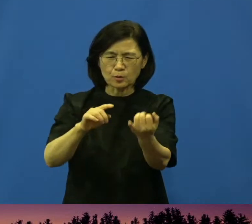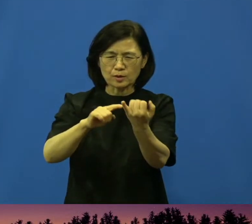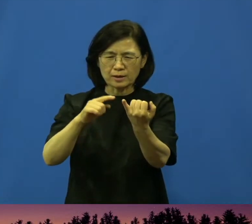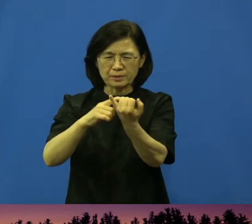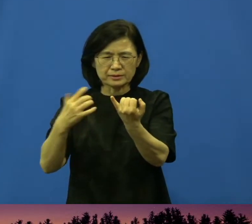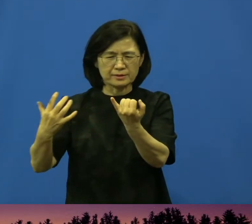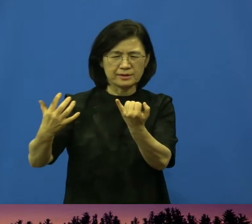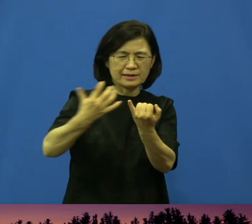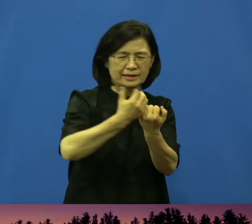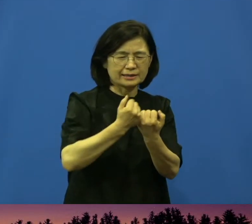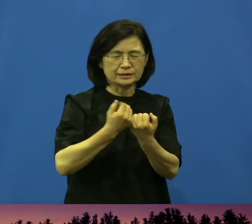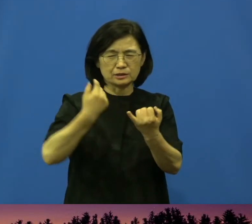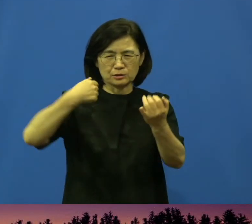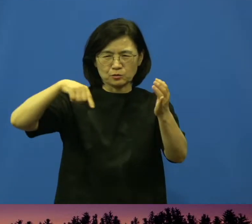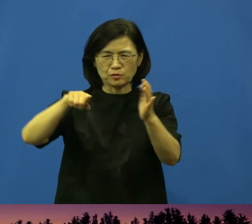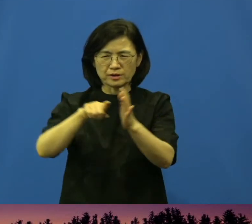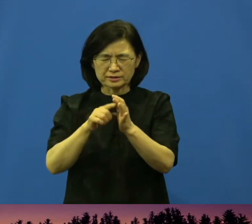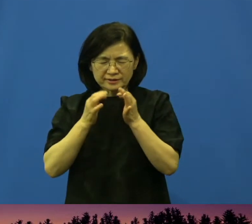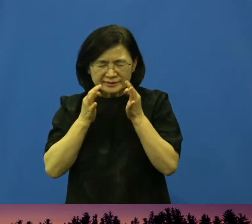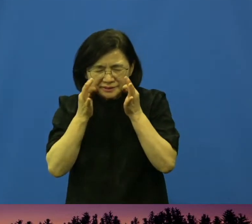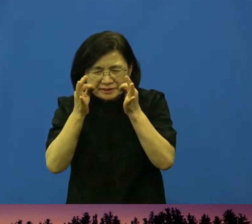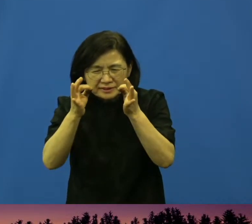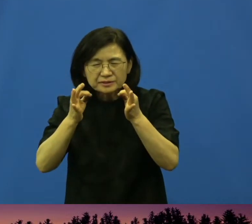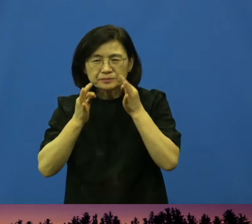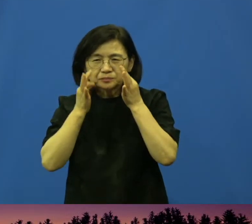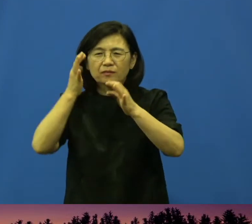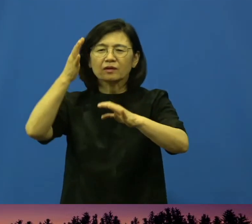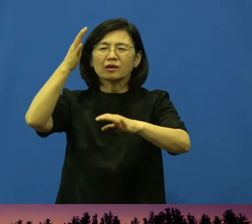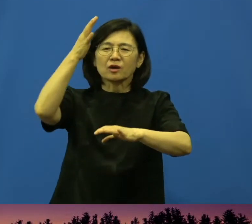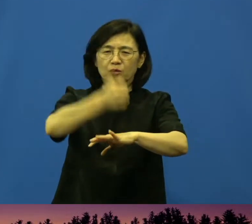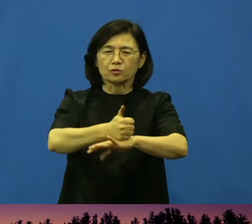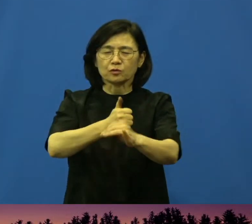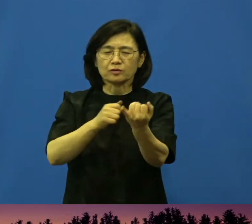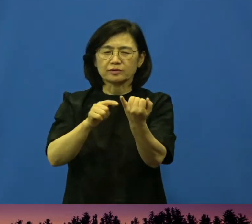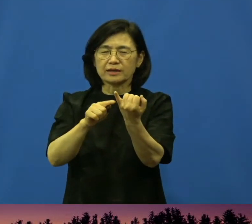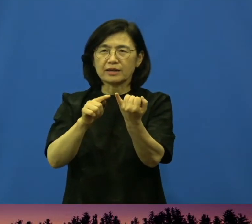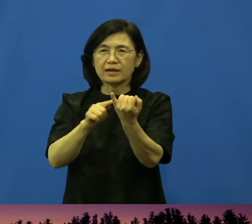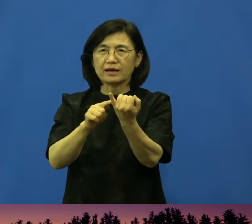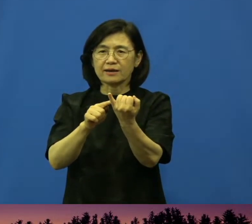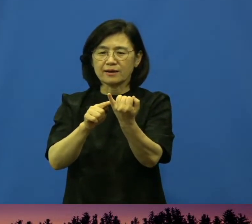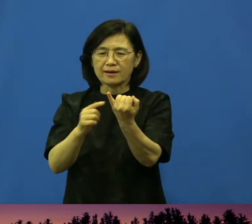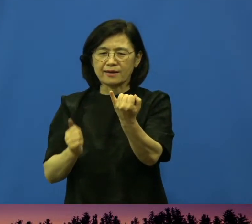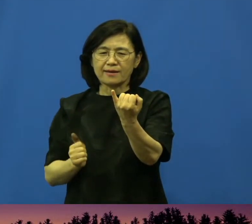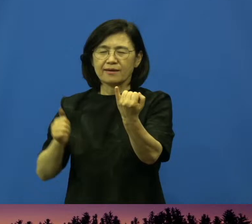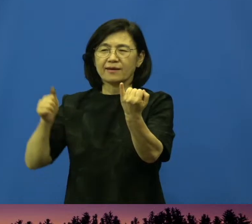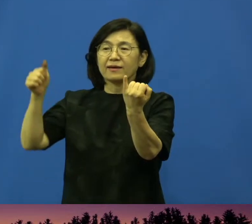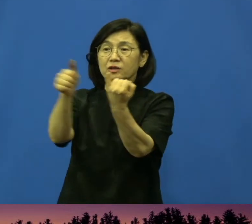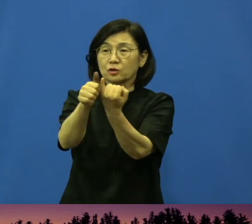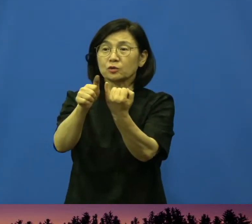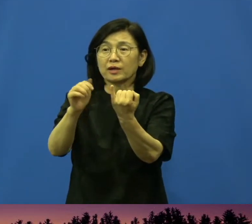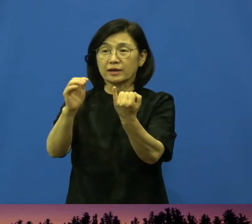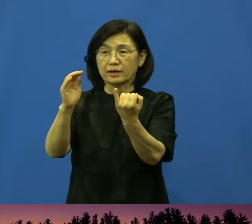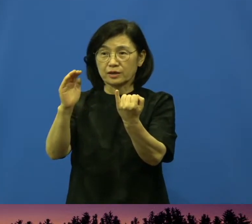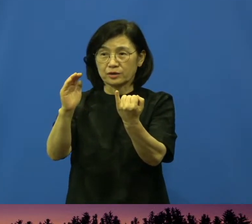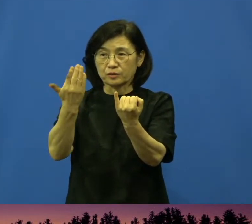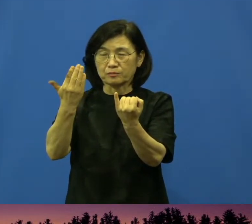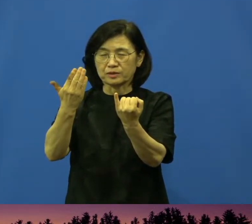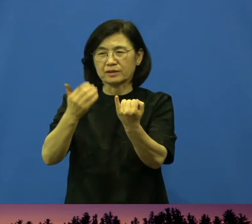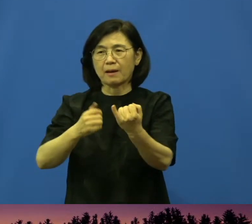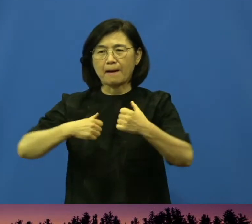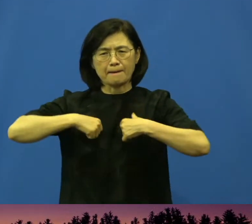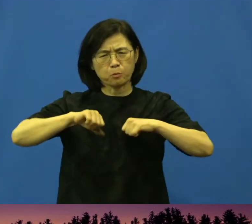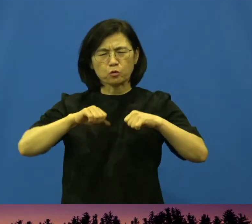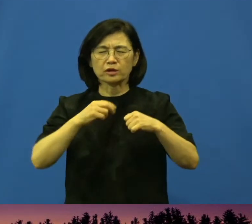라헬을 향해 맹렬하게 다가가고 마침내 자기의 그 아내로 삼는 거죠. 물러서지 않는 것입니다.